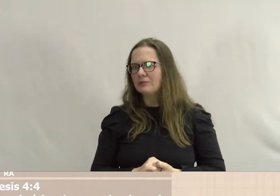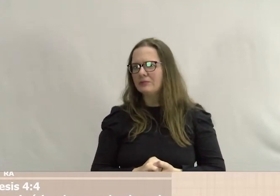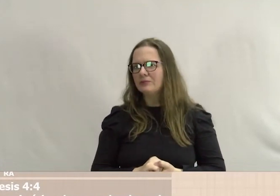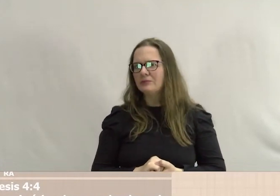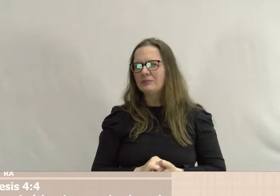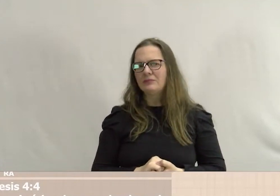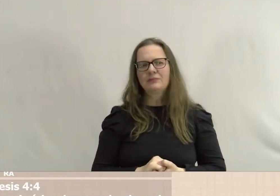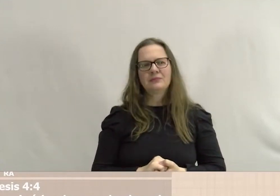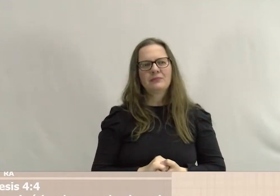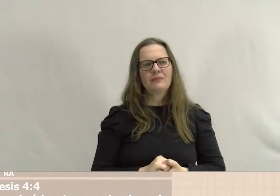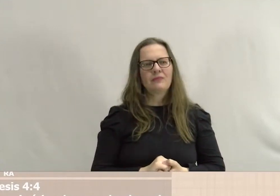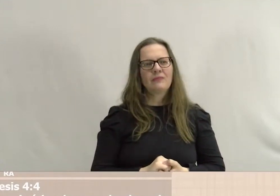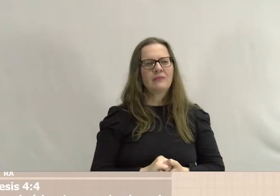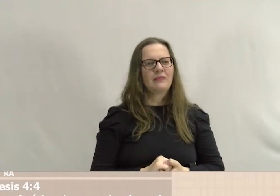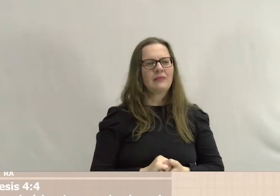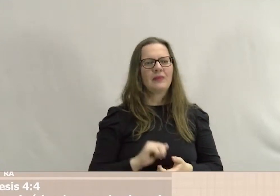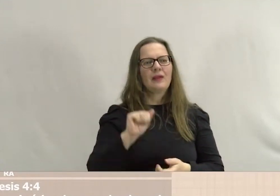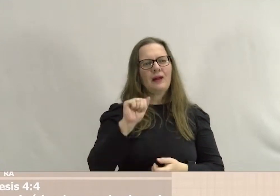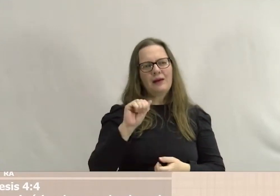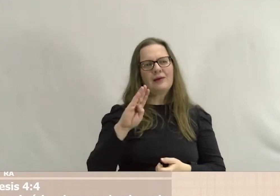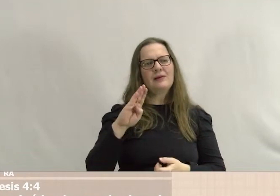e da gordura deste.